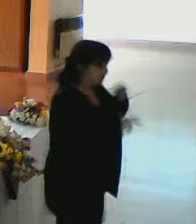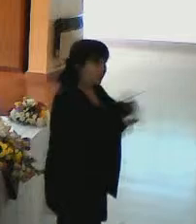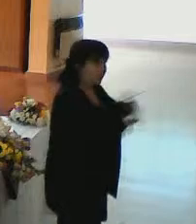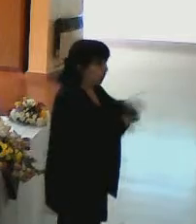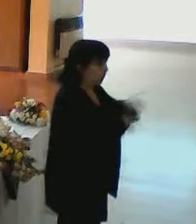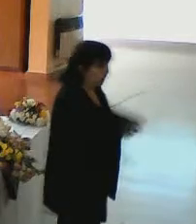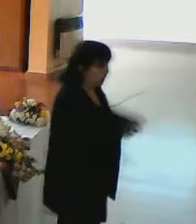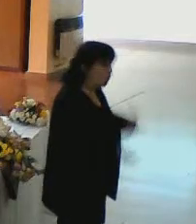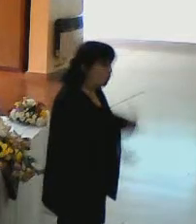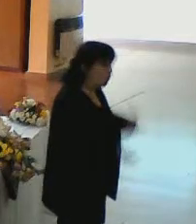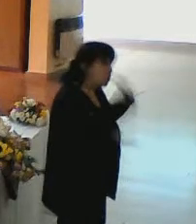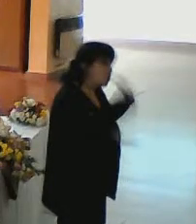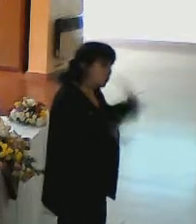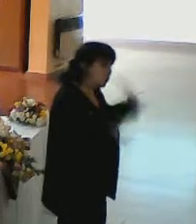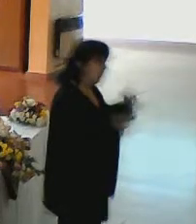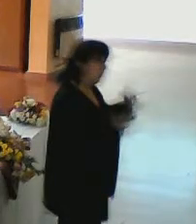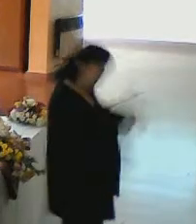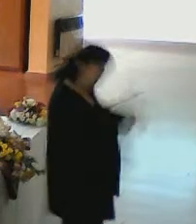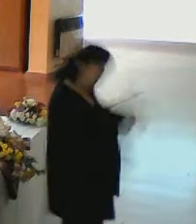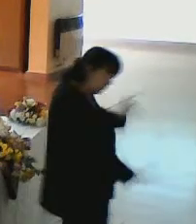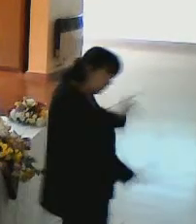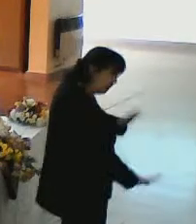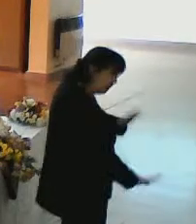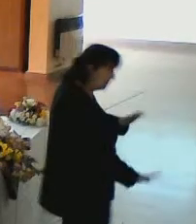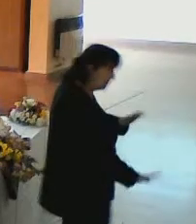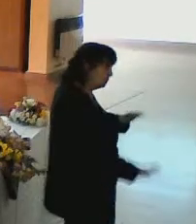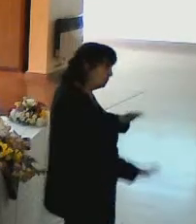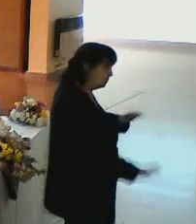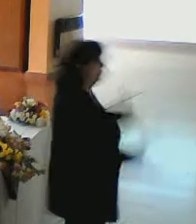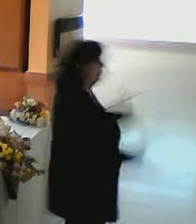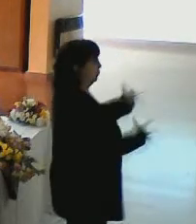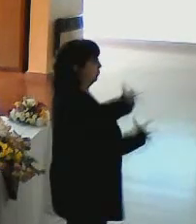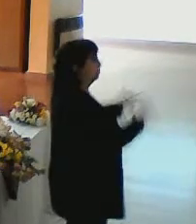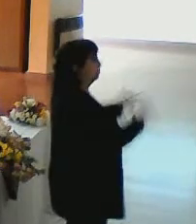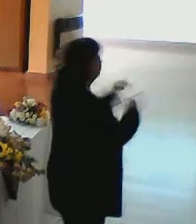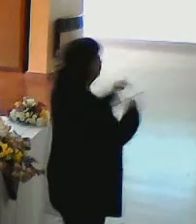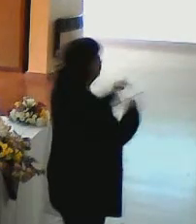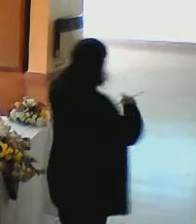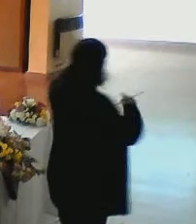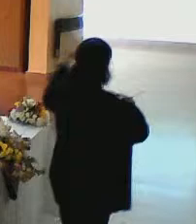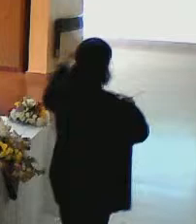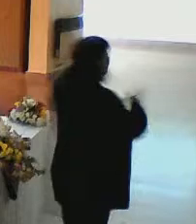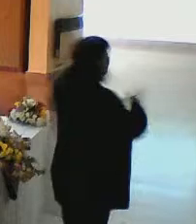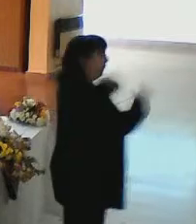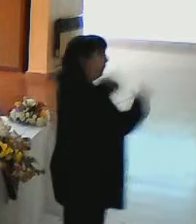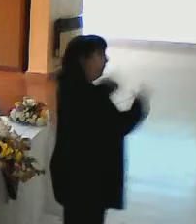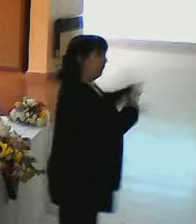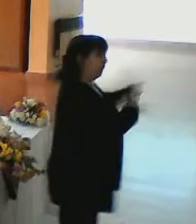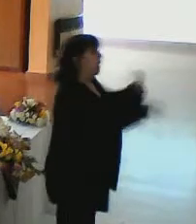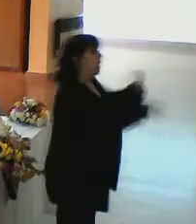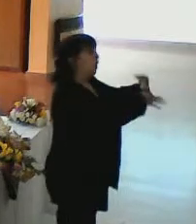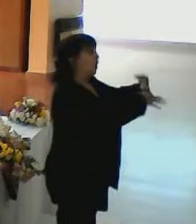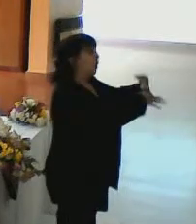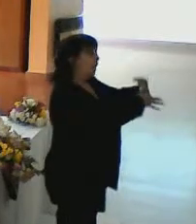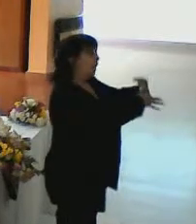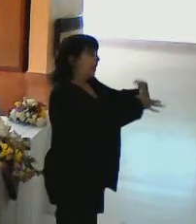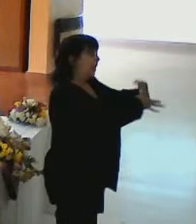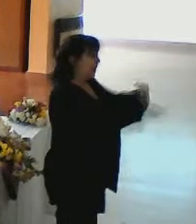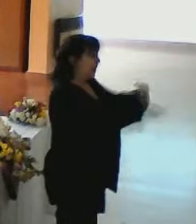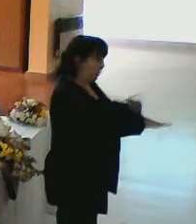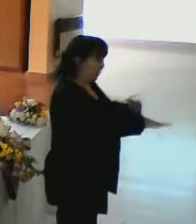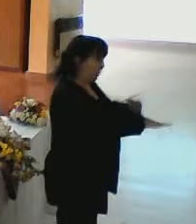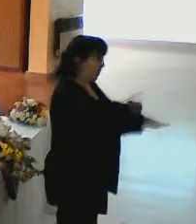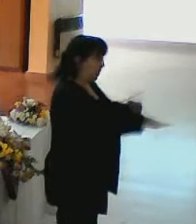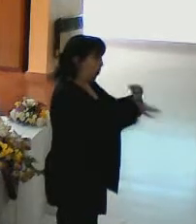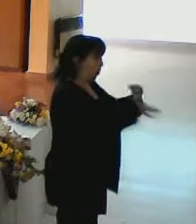niño, la relación, cómo se comporta en el grado, con sus pares, con la docente, su conducta, si